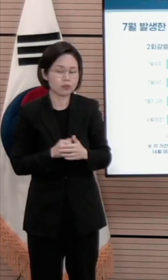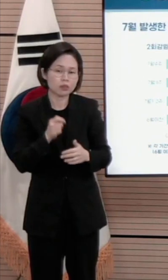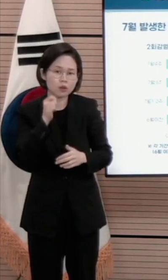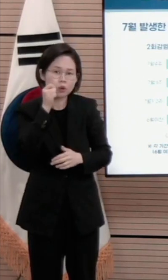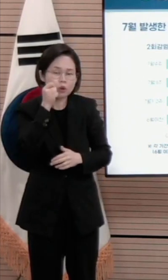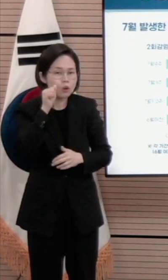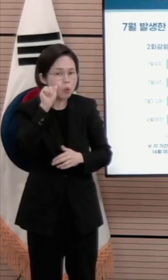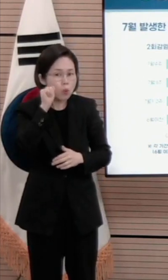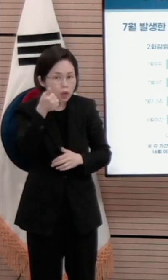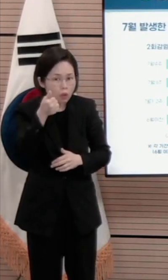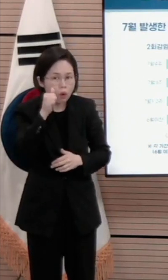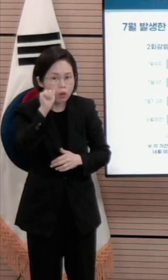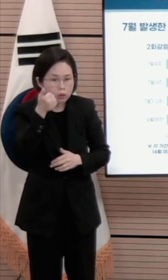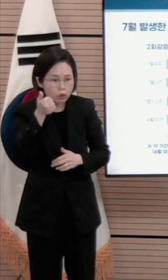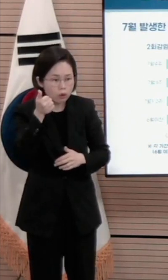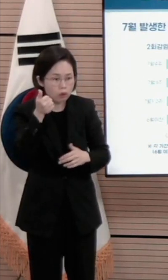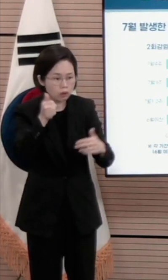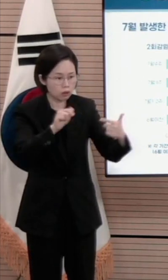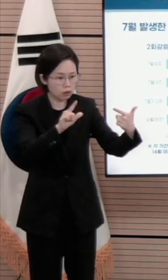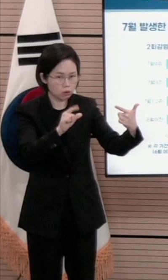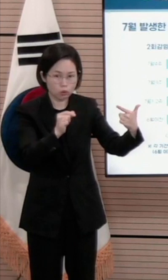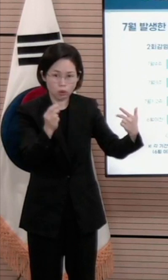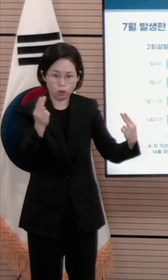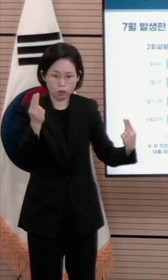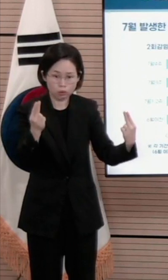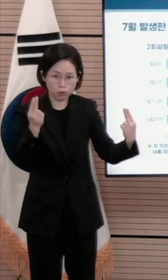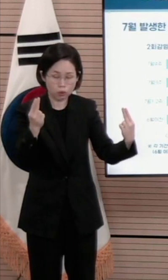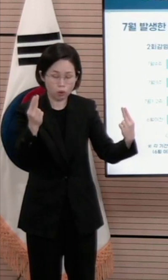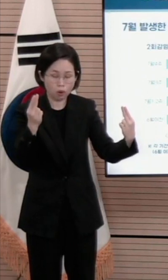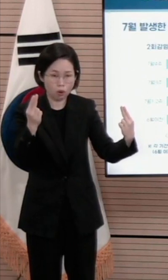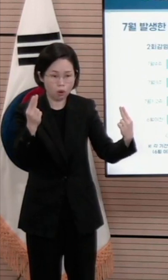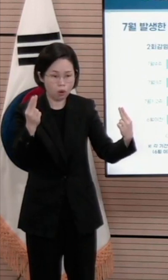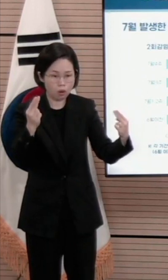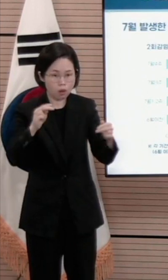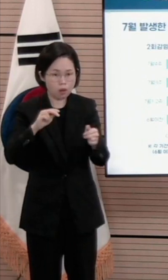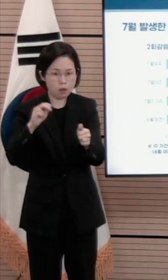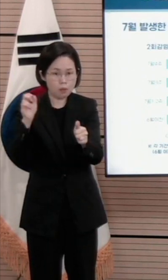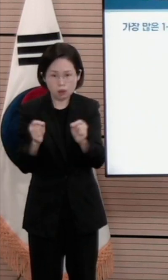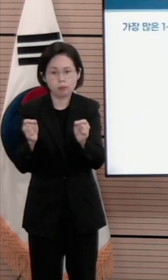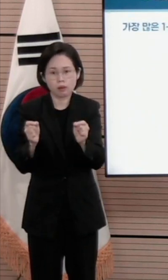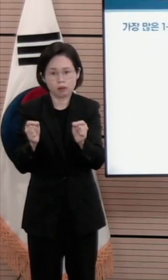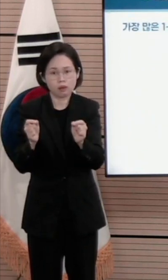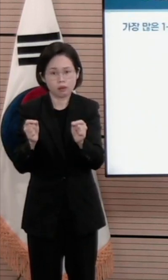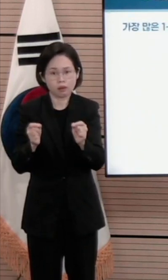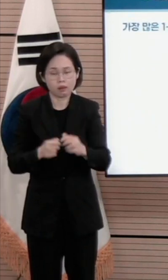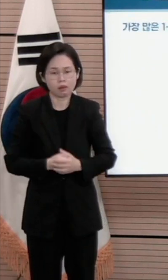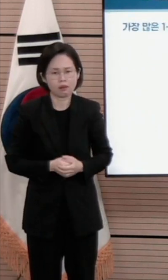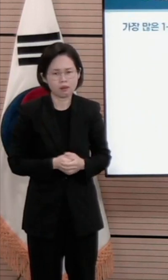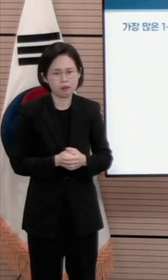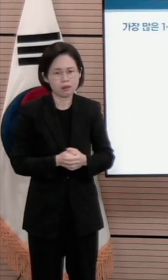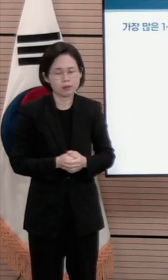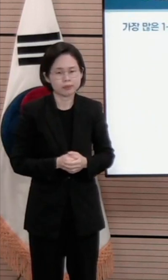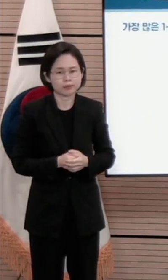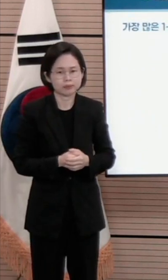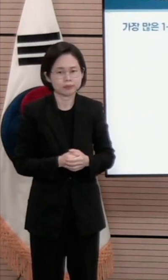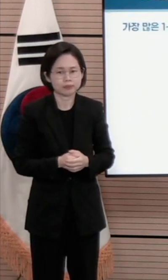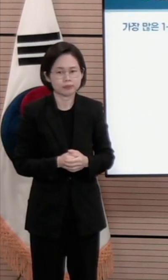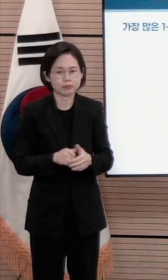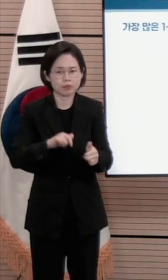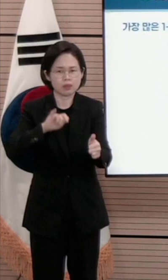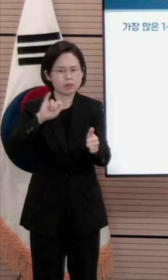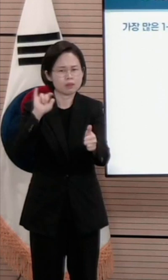5개월 내외로 이전에 비해서 좀 단축되는 결과를 보여주고 있습니다. 재감염 추정